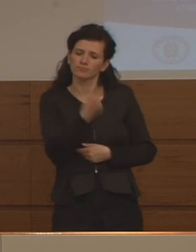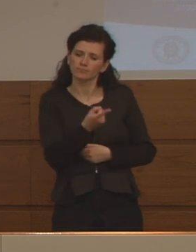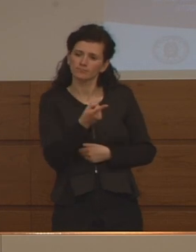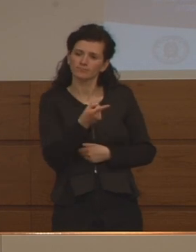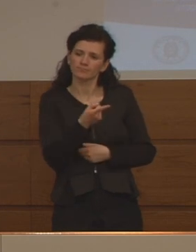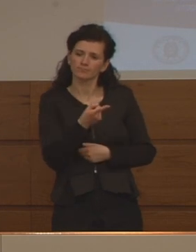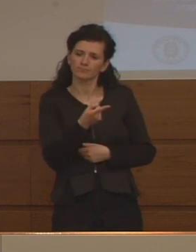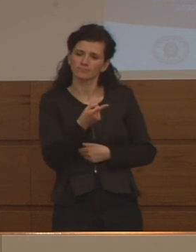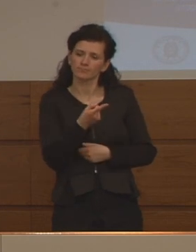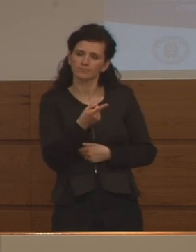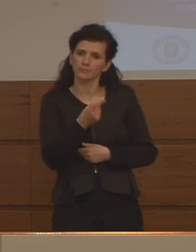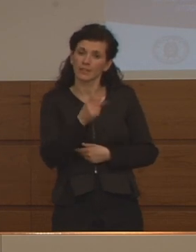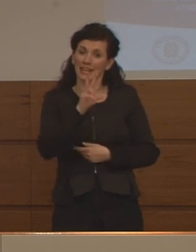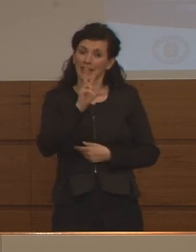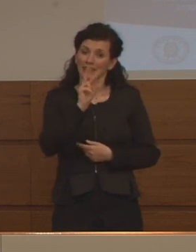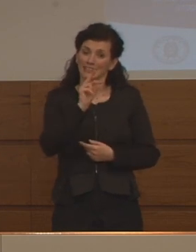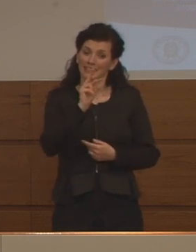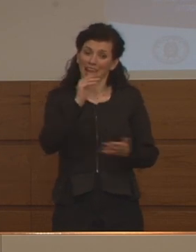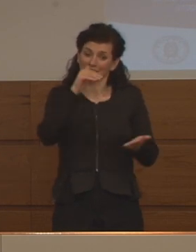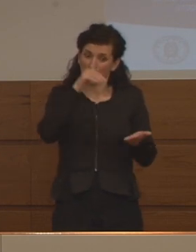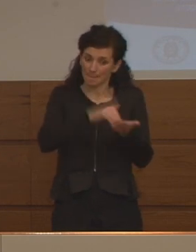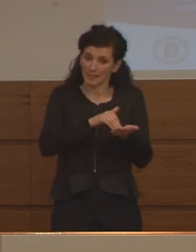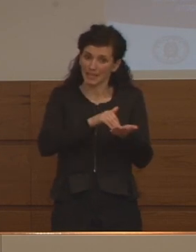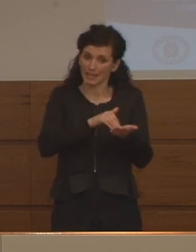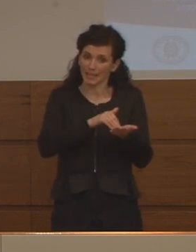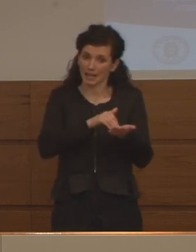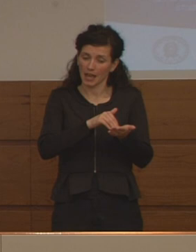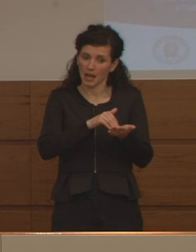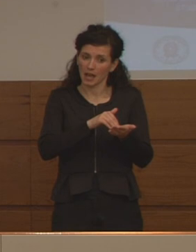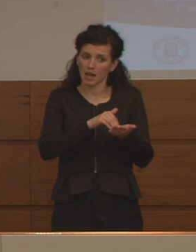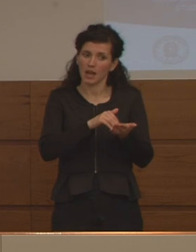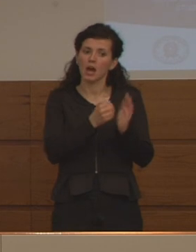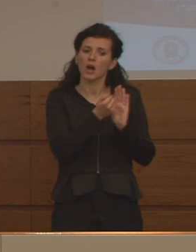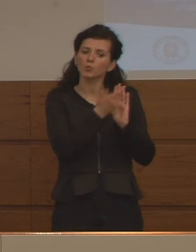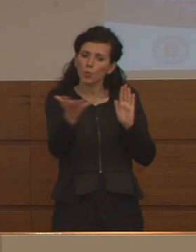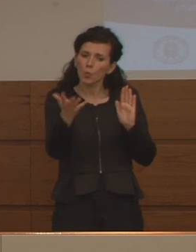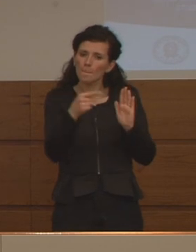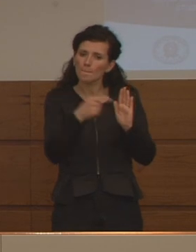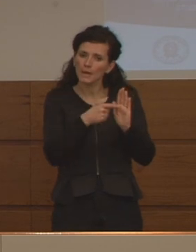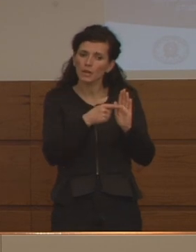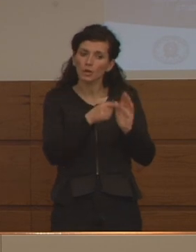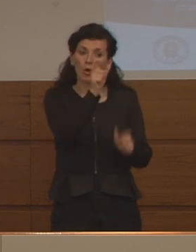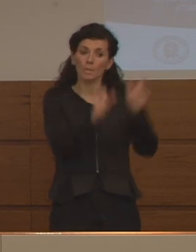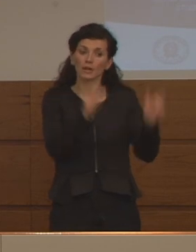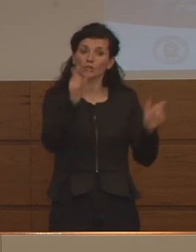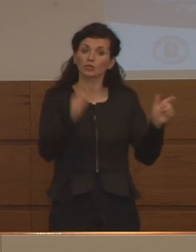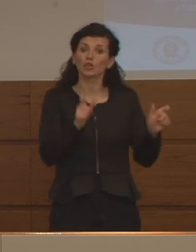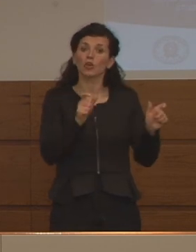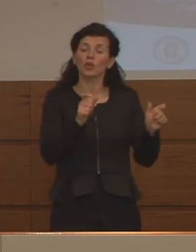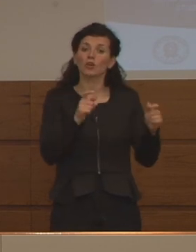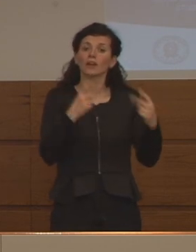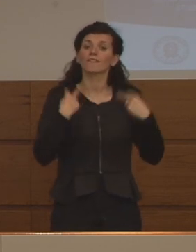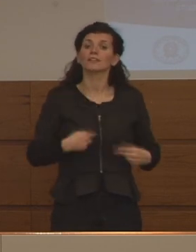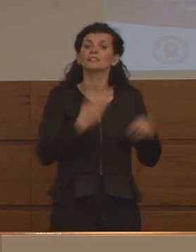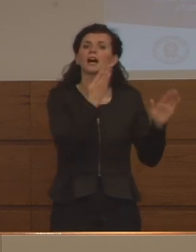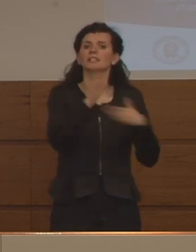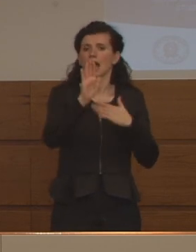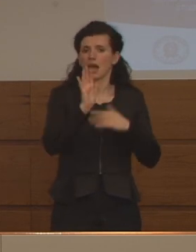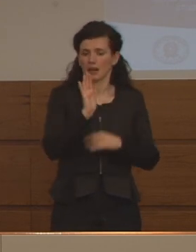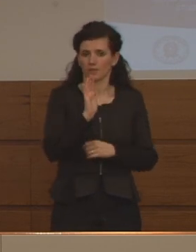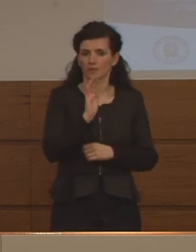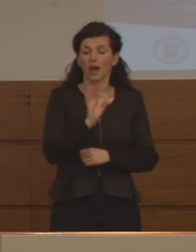a 30mila il numero delle vite che sono state salvate o delle